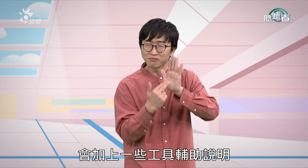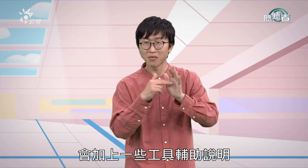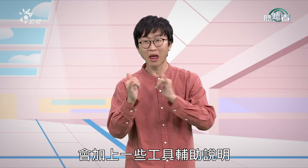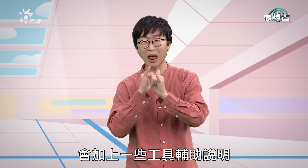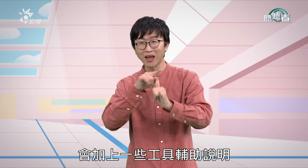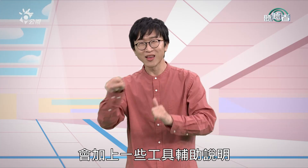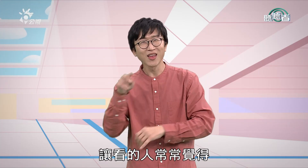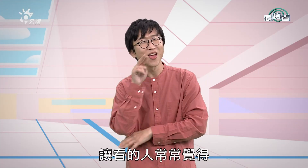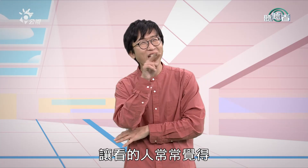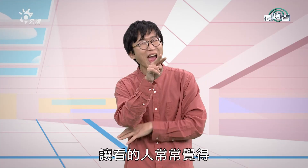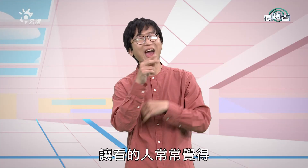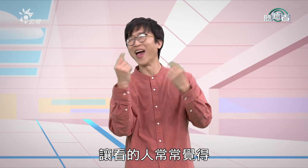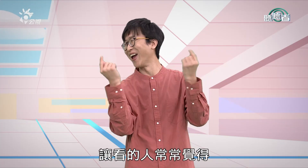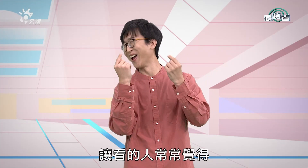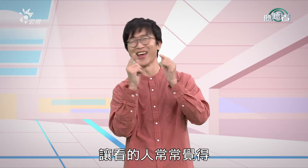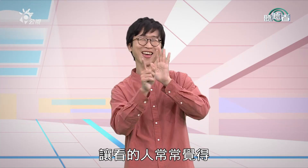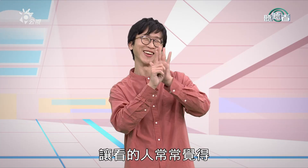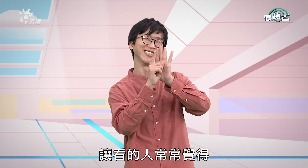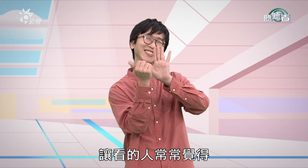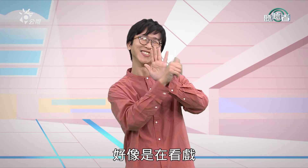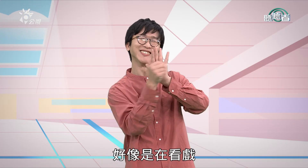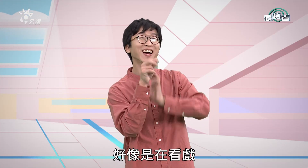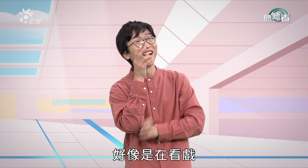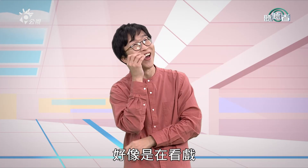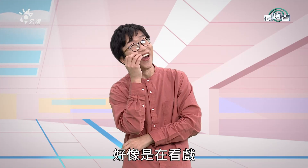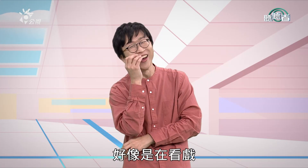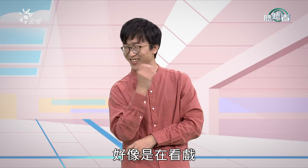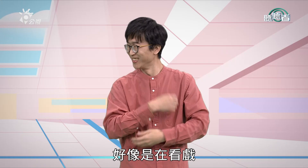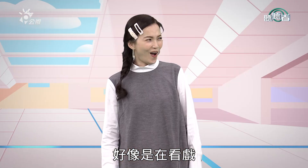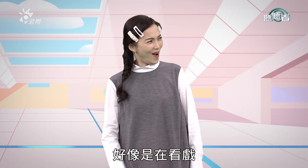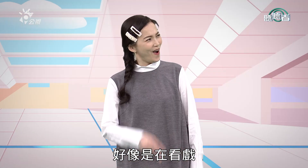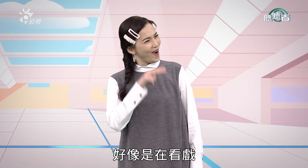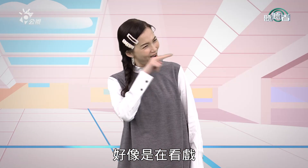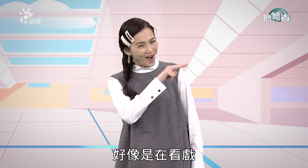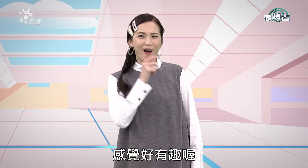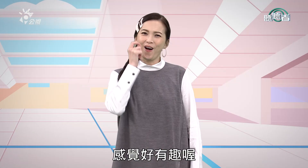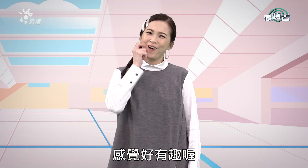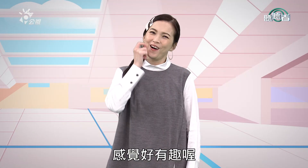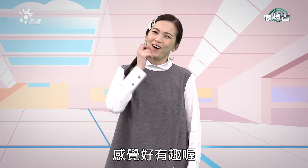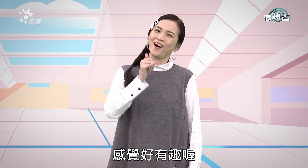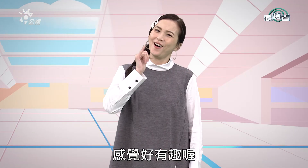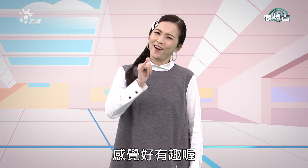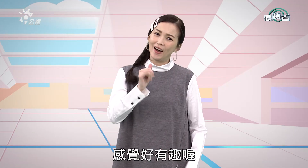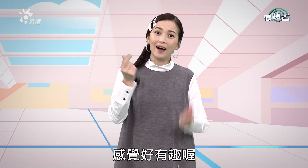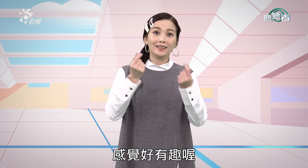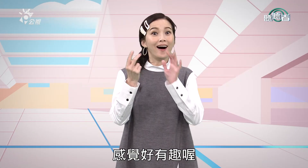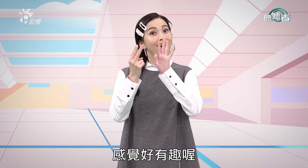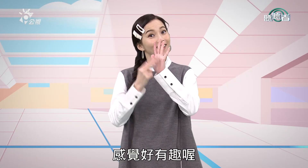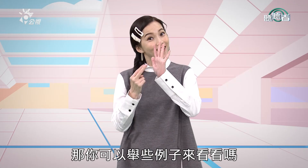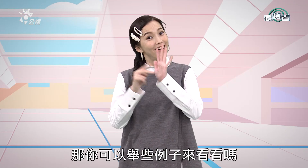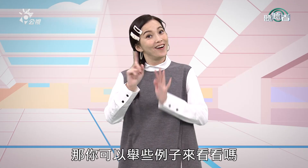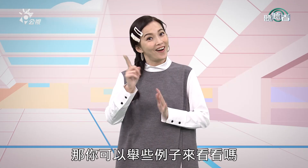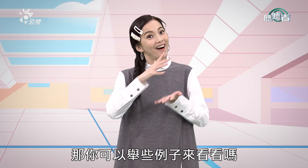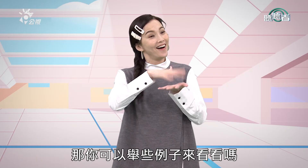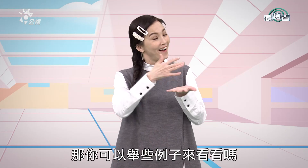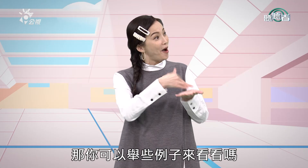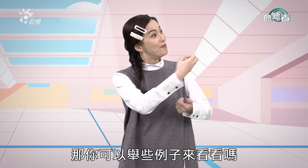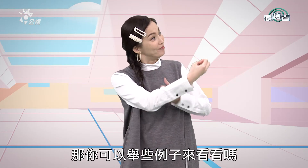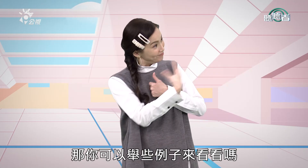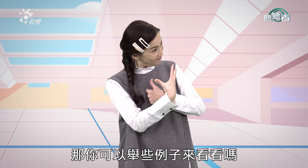说明，让看的人常常觉得好像是在看戏呢。 感觉好有趣哦。那你可以举些例子来看看